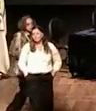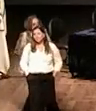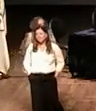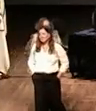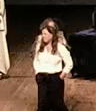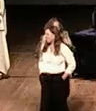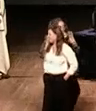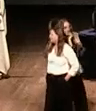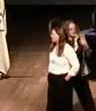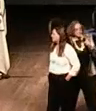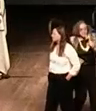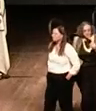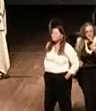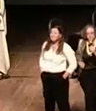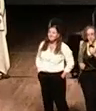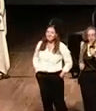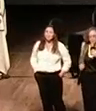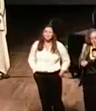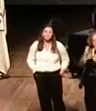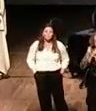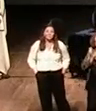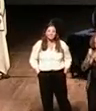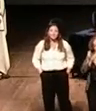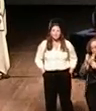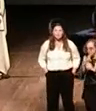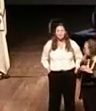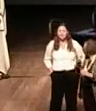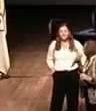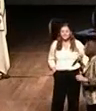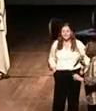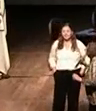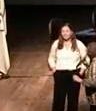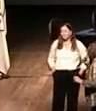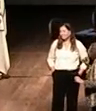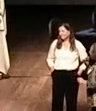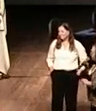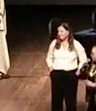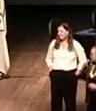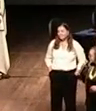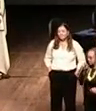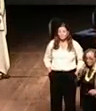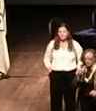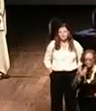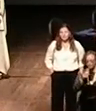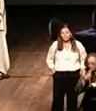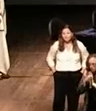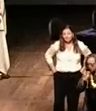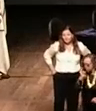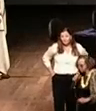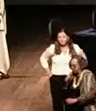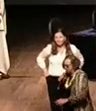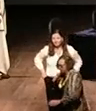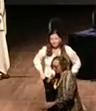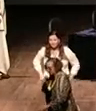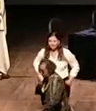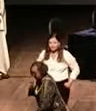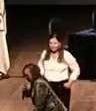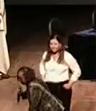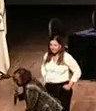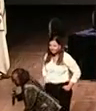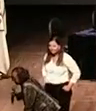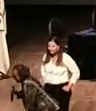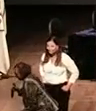gente a gente tá meio atrasadinho mas vamos aqui as